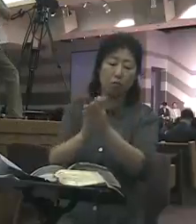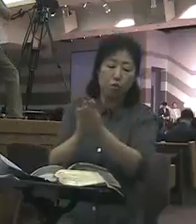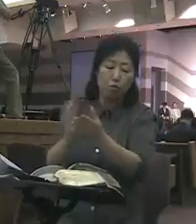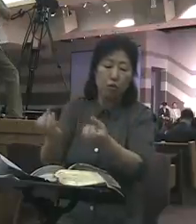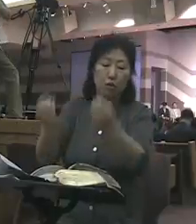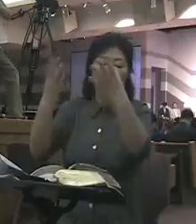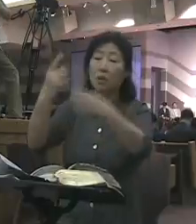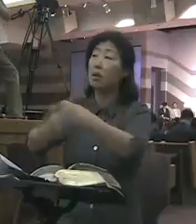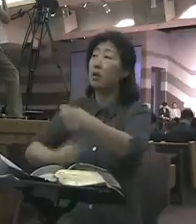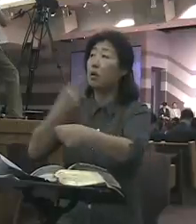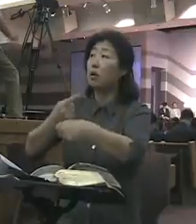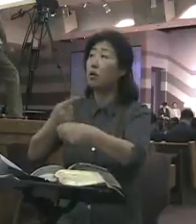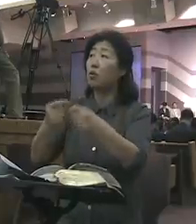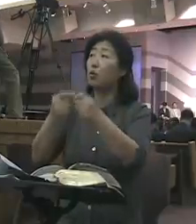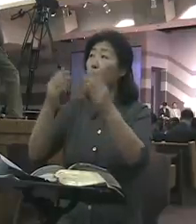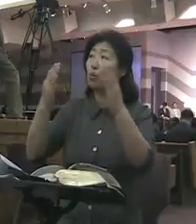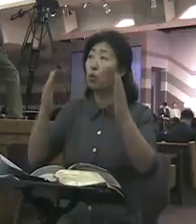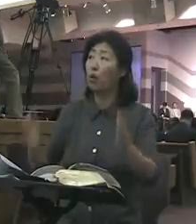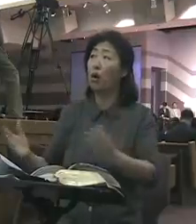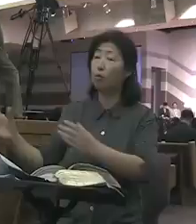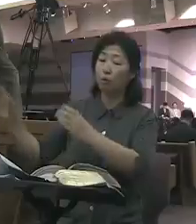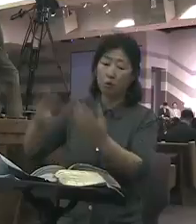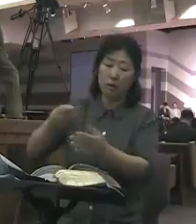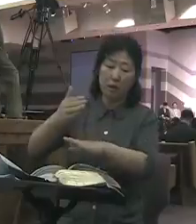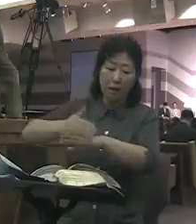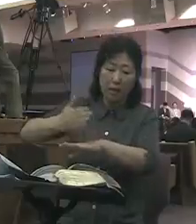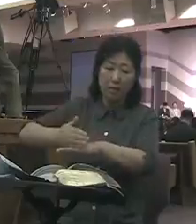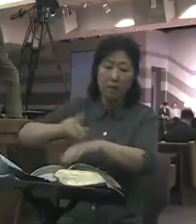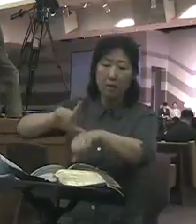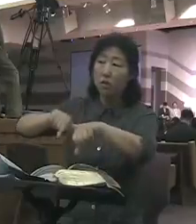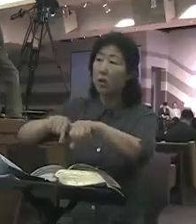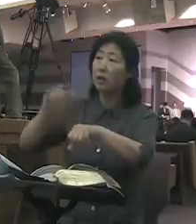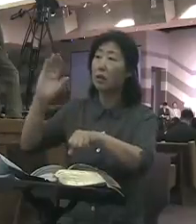1년 동안 부어주신 분들을 감사하는 그런 시간이 되었으면 좋겠습니다.